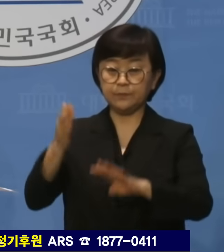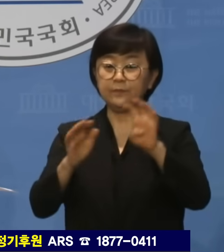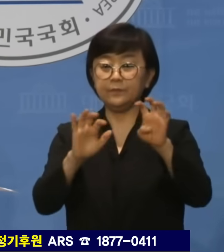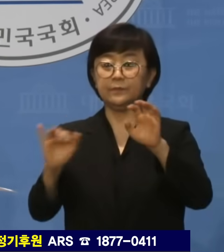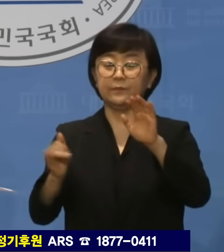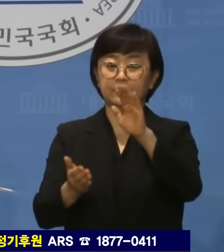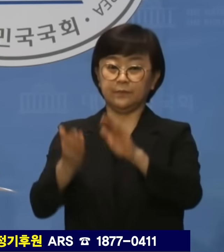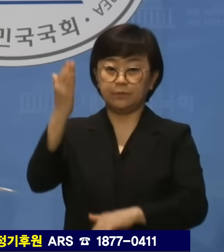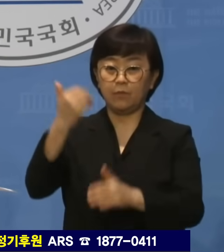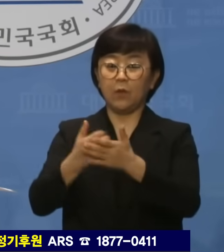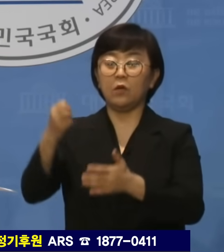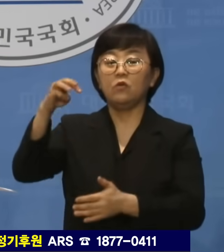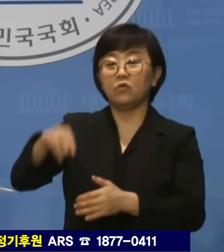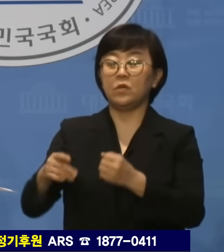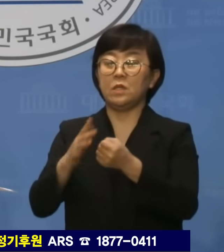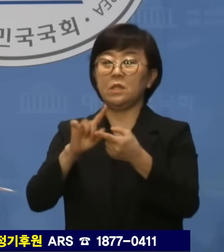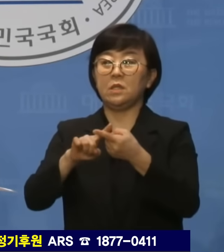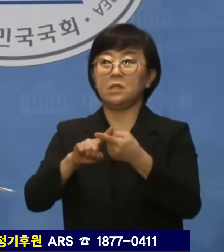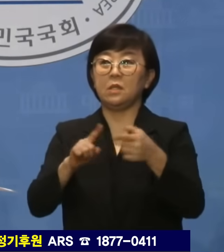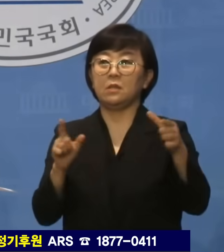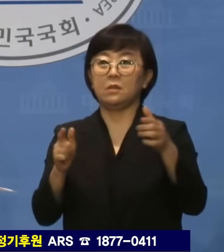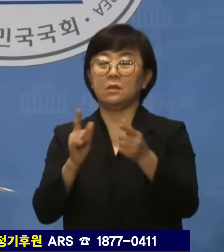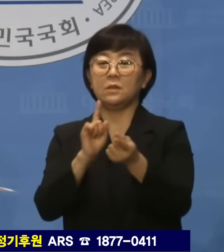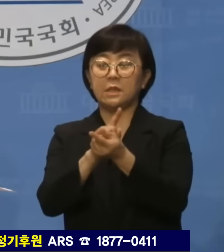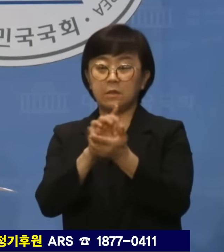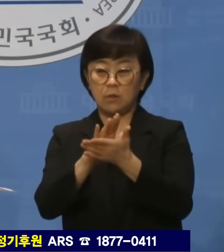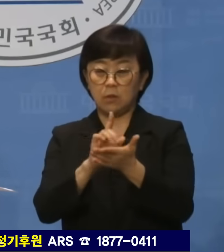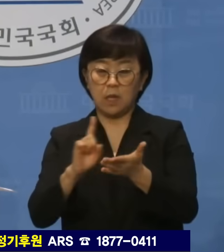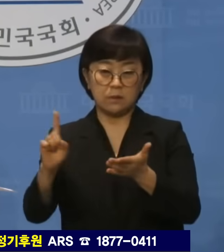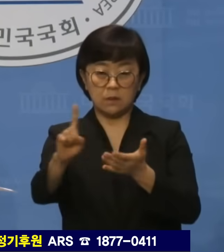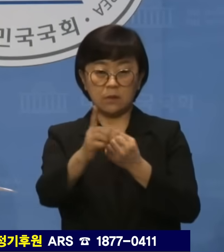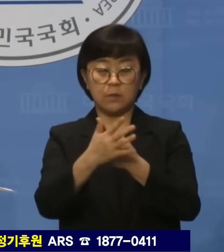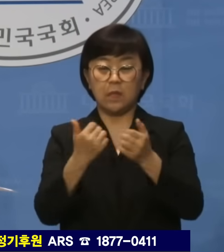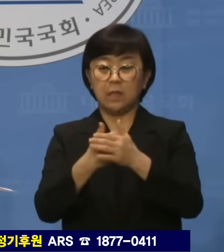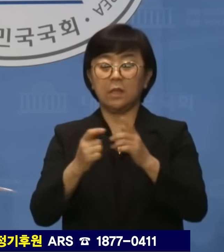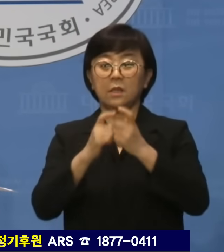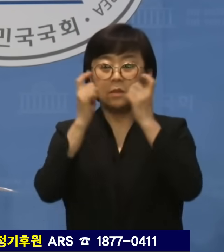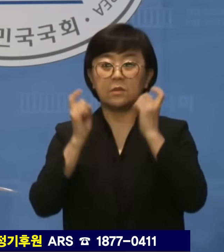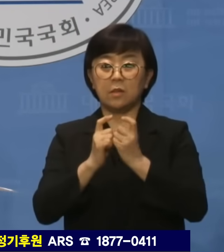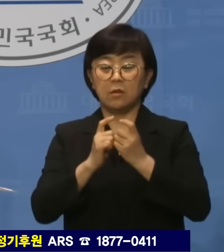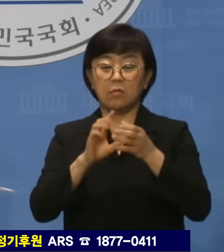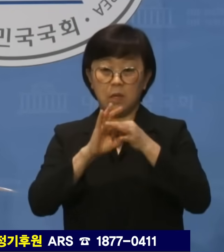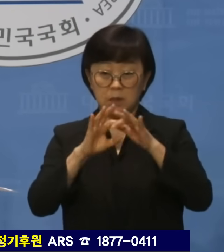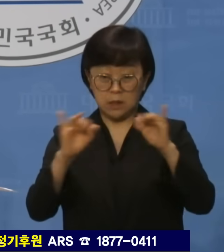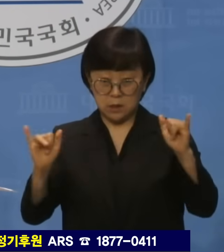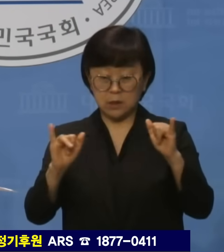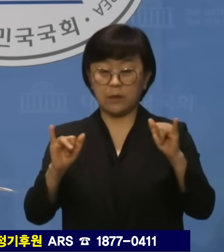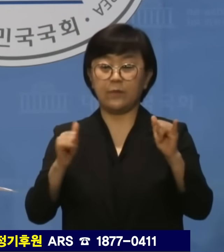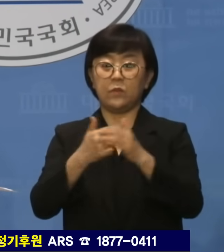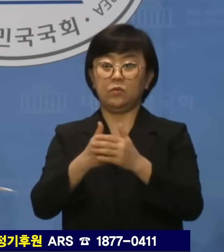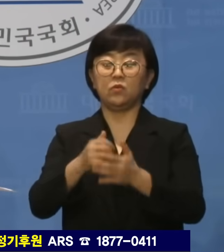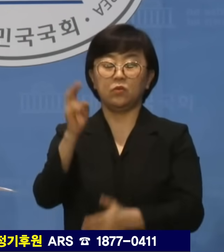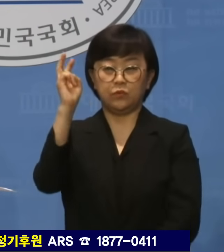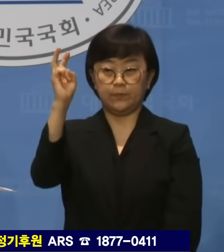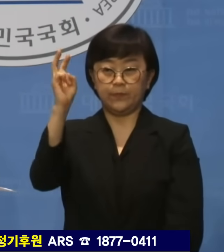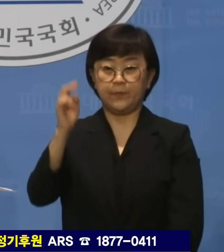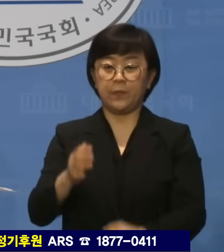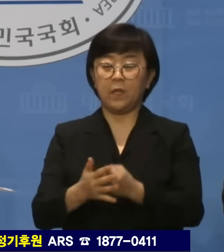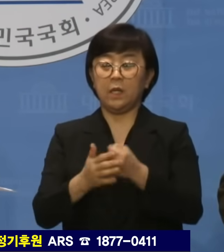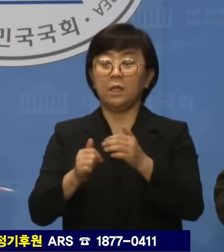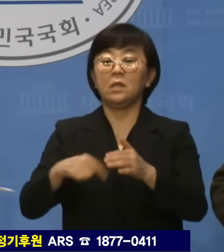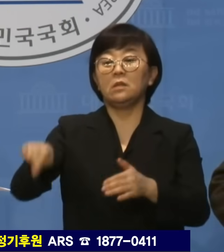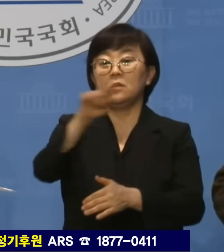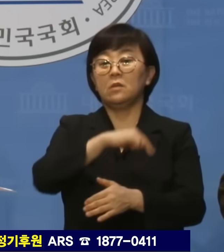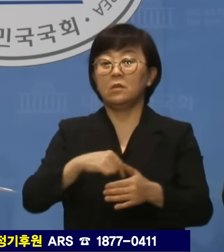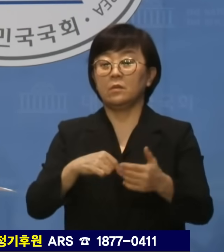명이 유일임 위원장과 직간접적인 사적 이해관계가 있는 것으로 추정되고